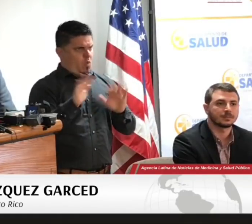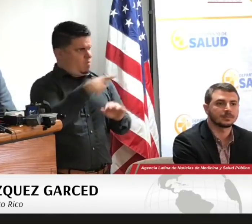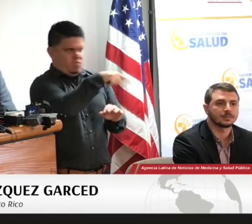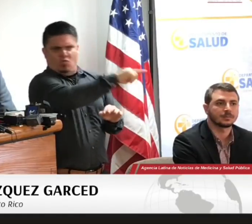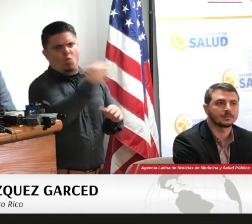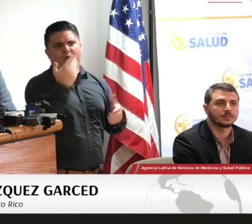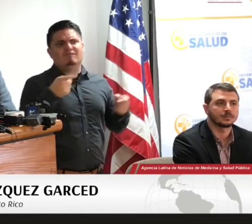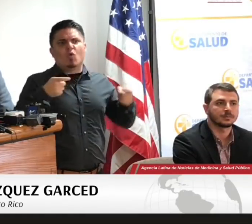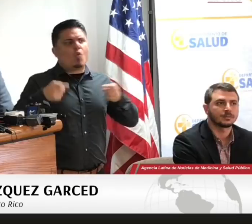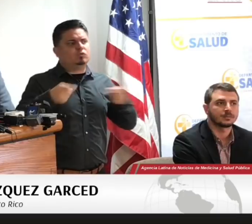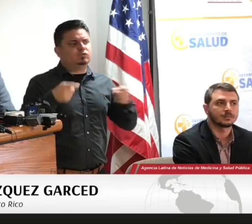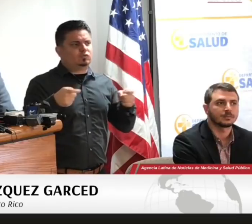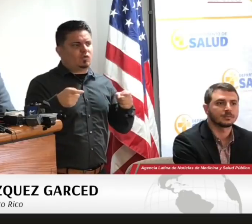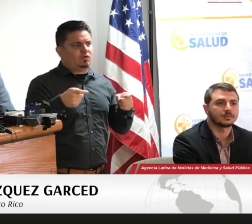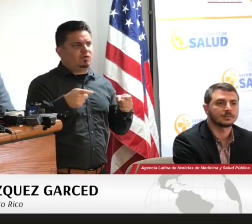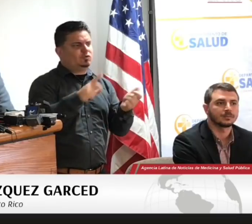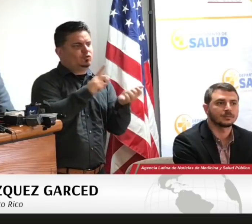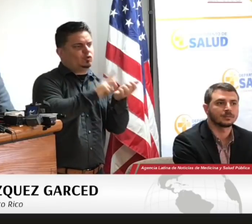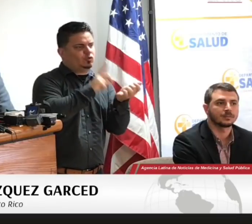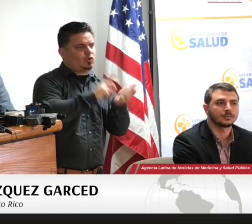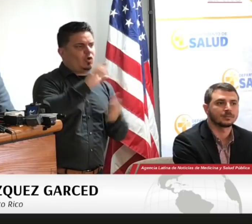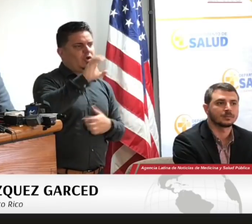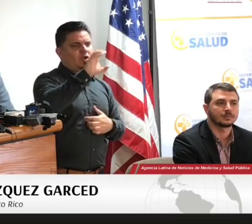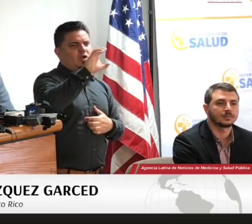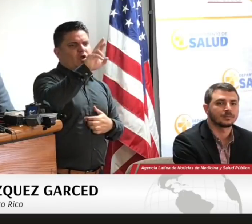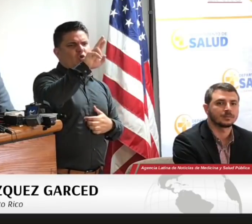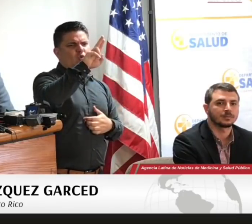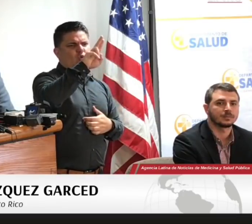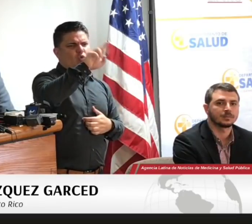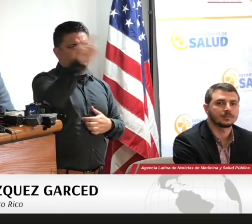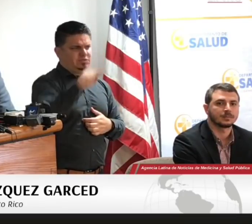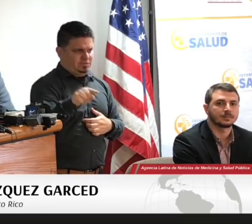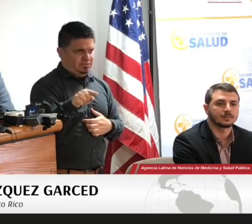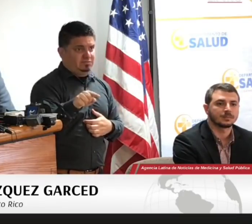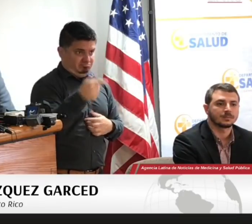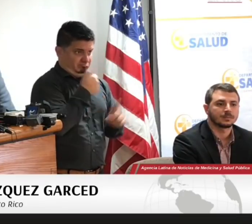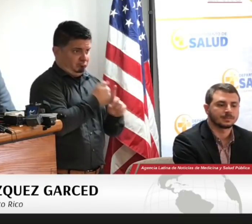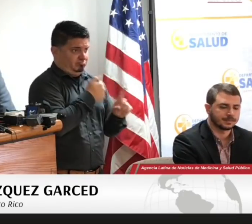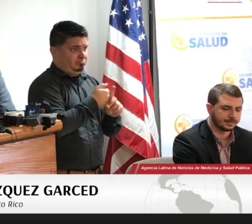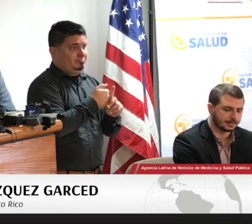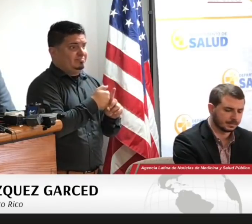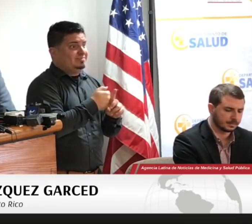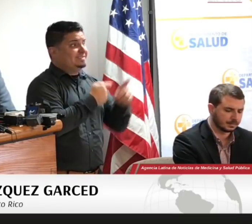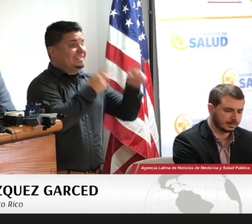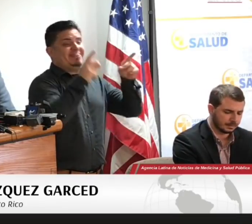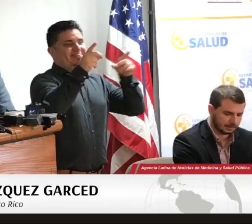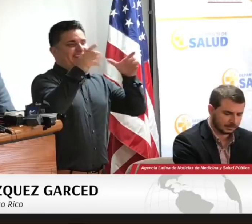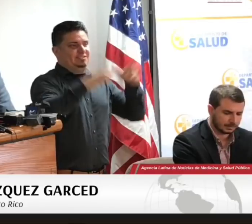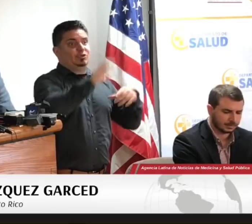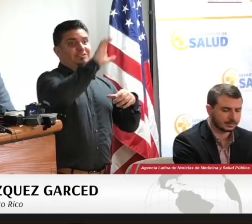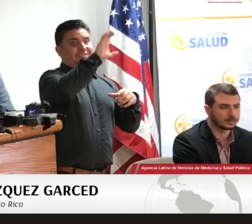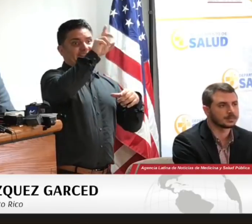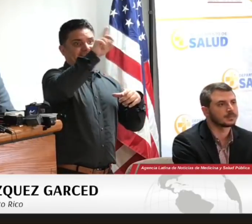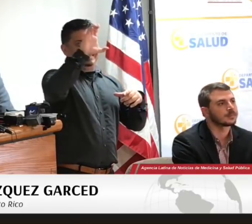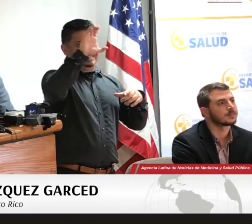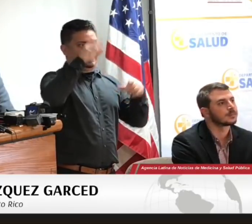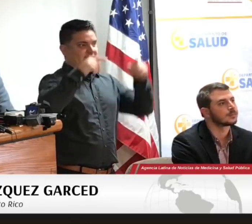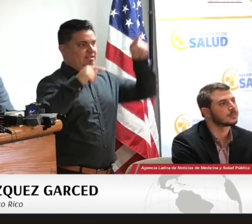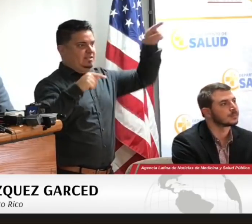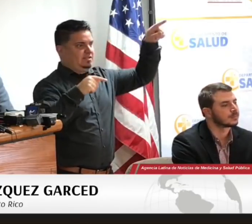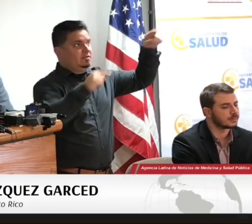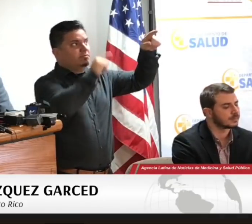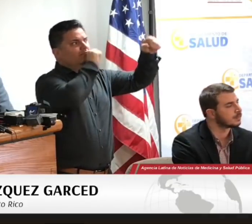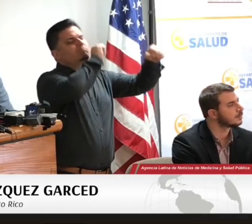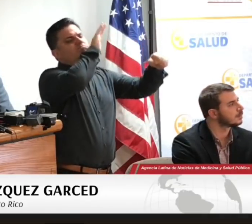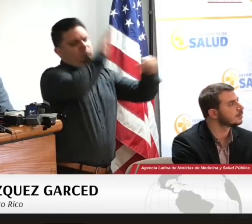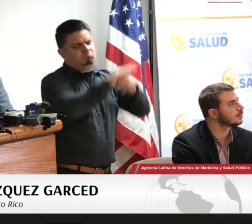Cruz. En esta conversación que se tuvo con el director del CDC, se compromete el